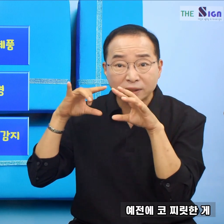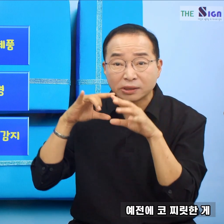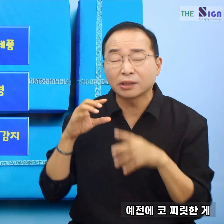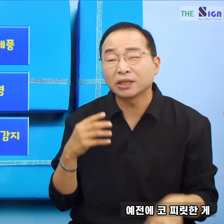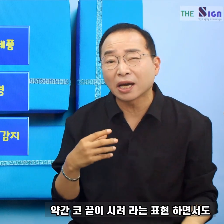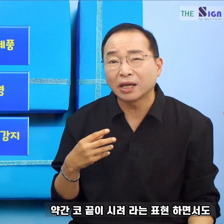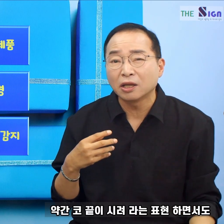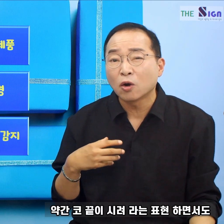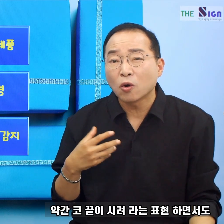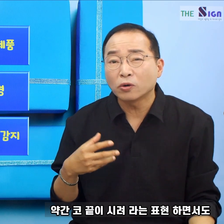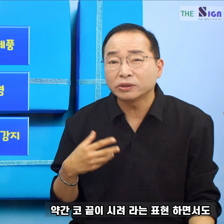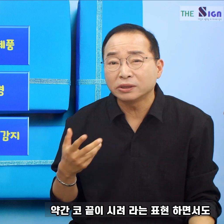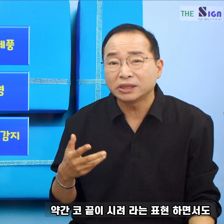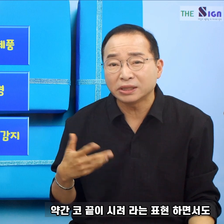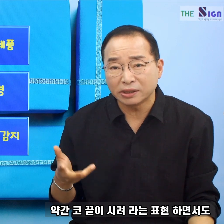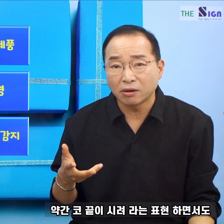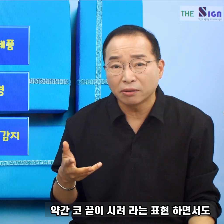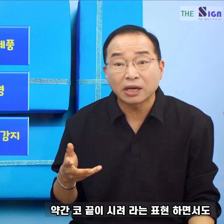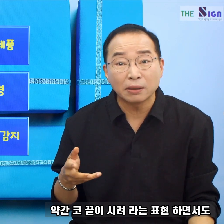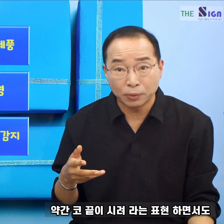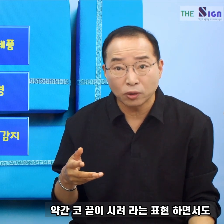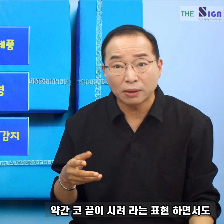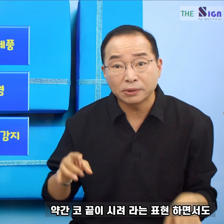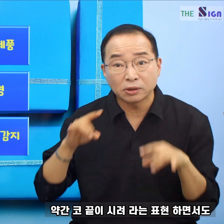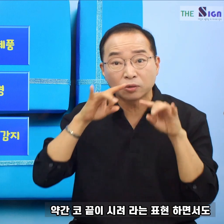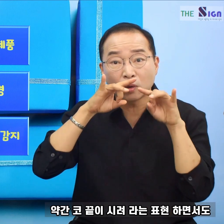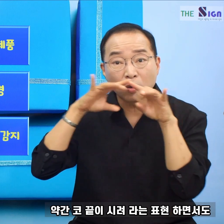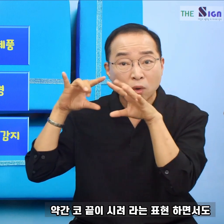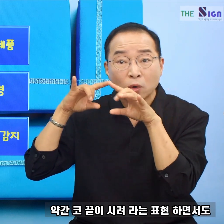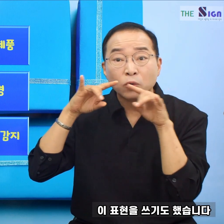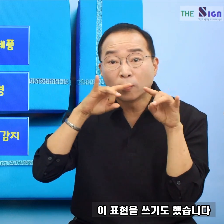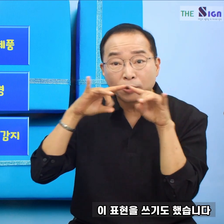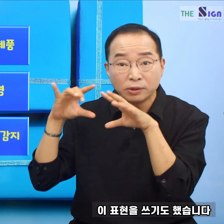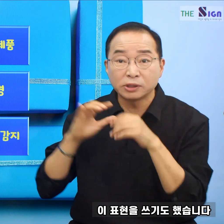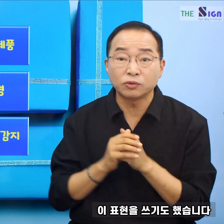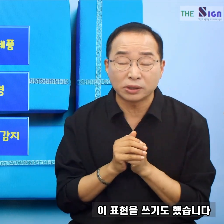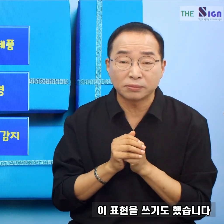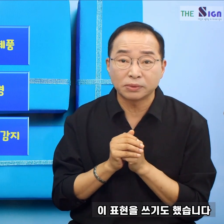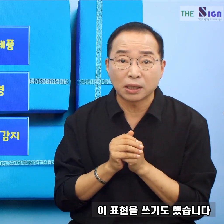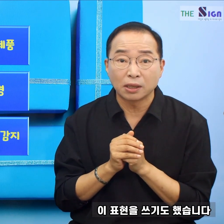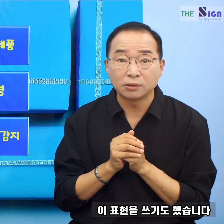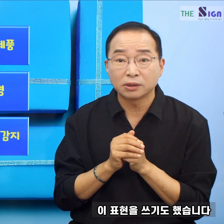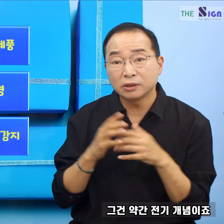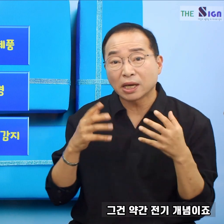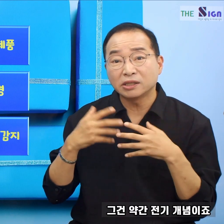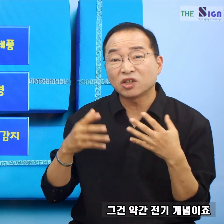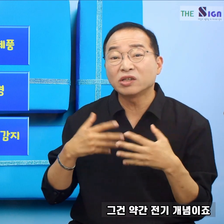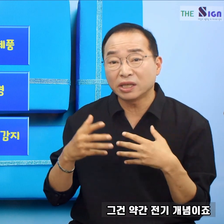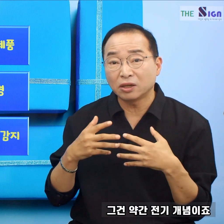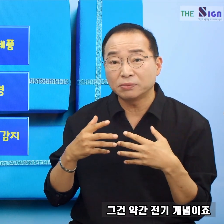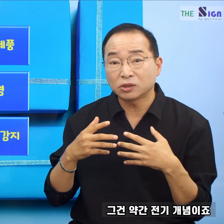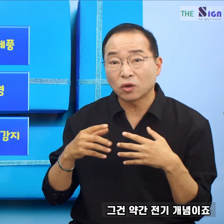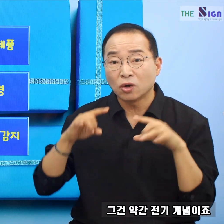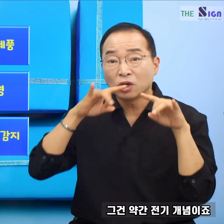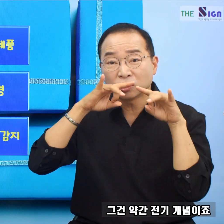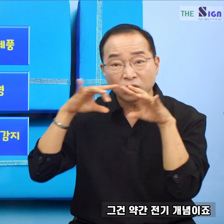찌릿하는 게 약간 코끝이 시려? 라는 표현하면서도 이 표현을 쓰기도 했습니다. 그건 약간 전기 개념이죠. 전기